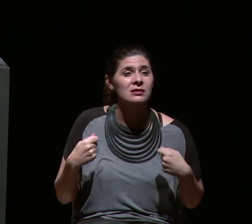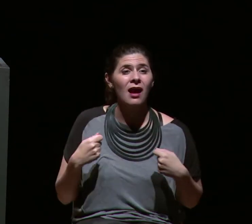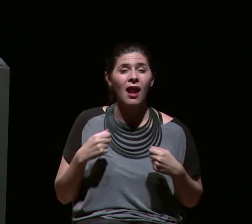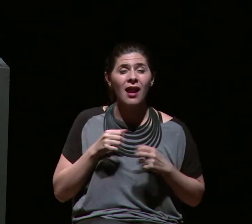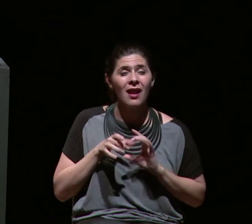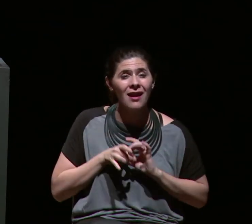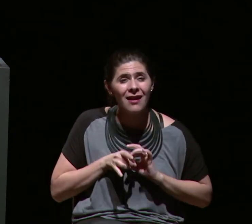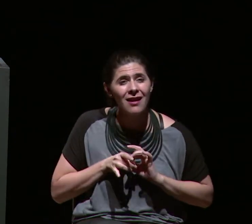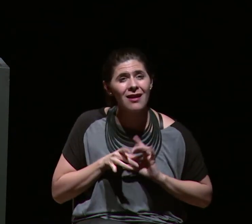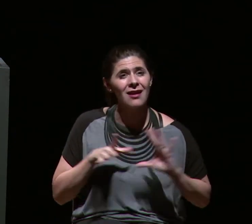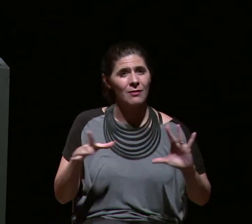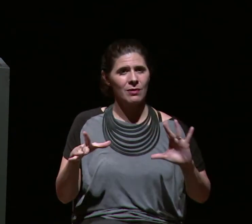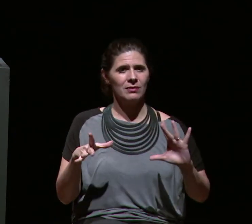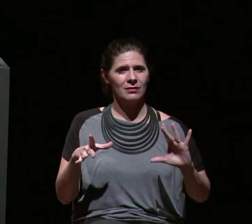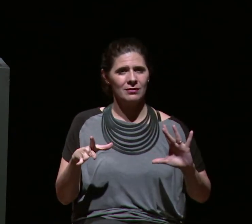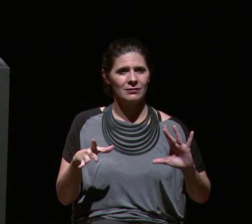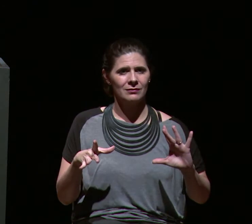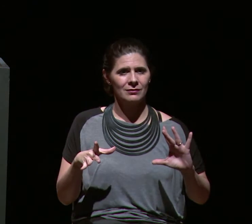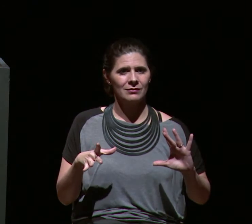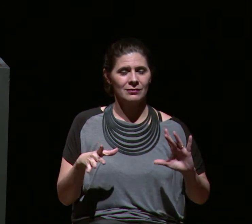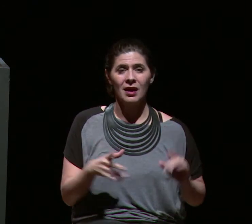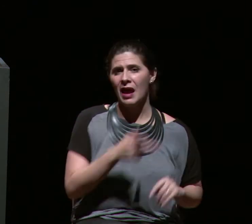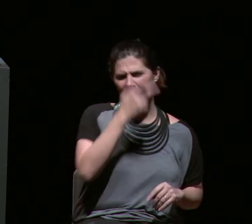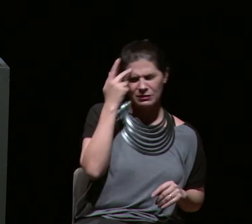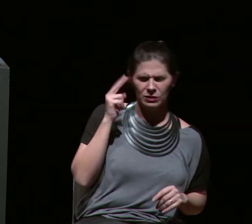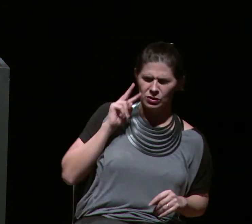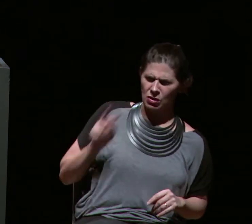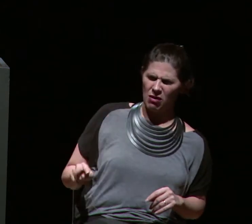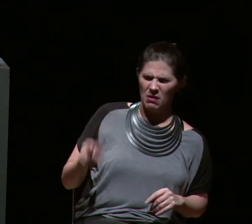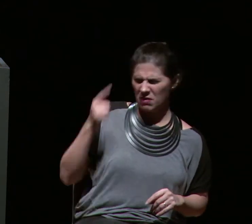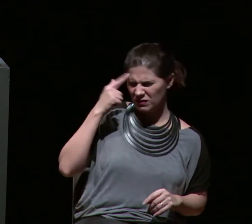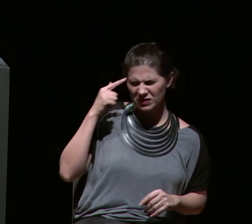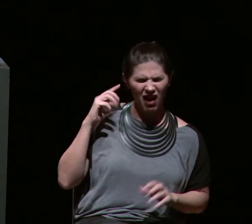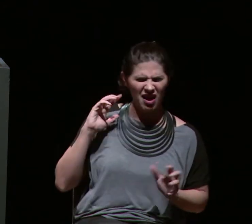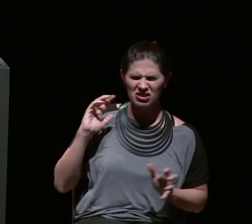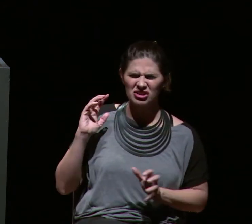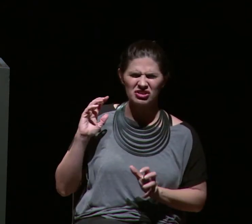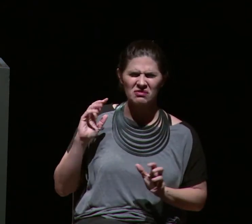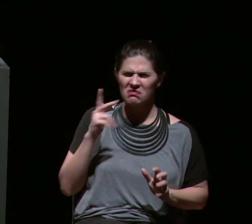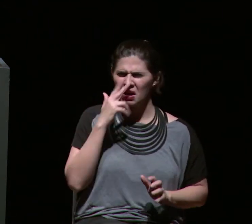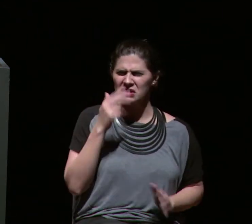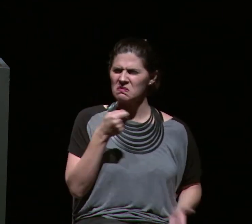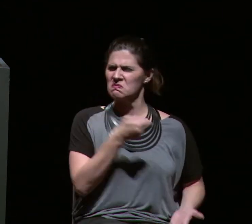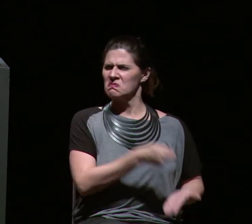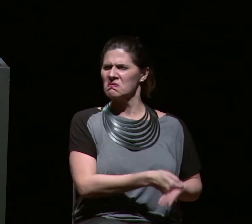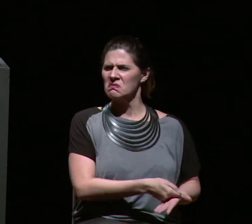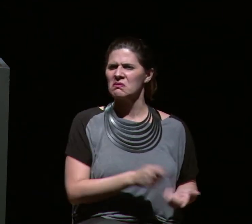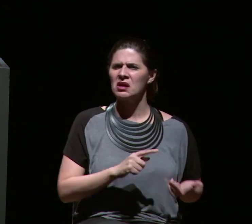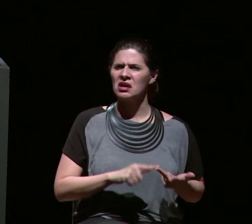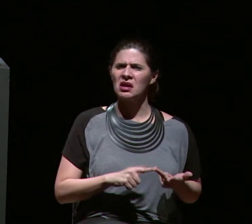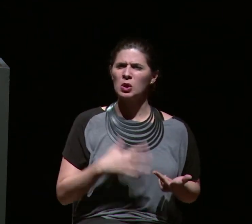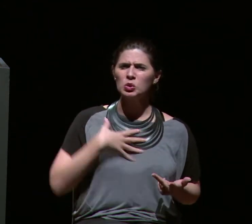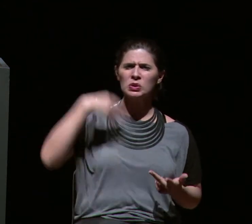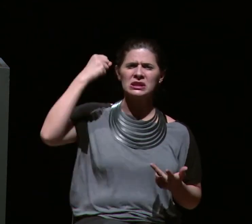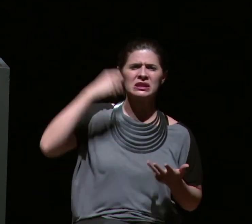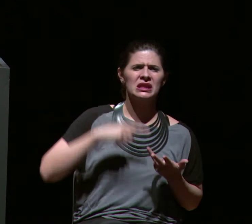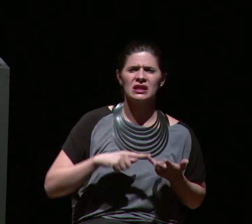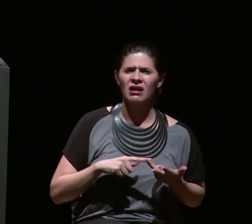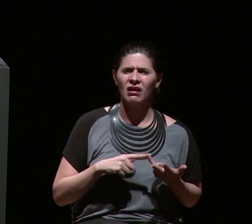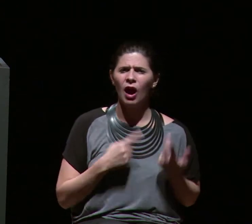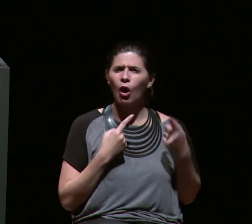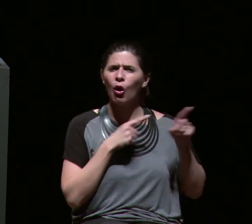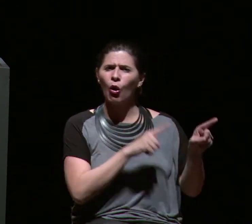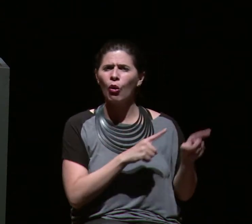muitas vezes entendida por seus colegas intelectuais como radical, suicida ou mesmo anticapitalista. Desta forma, ele expõe